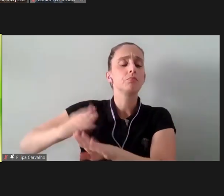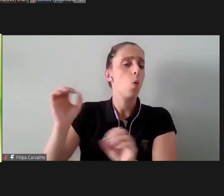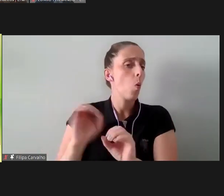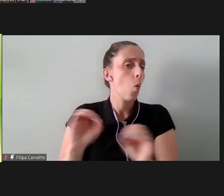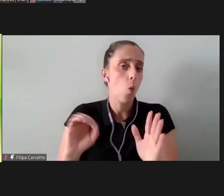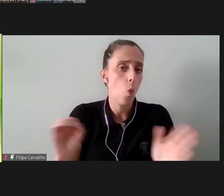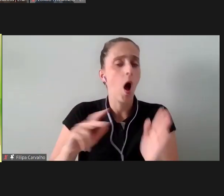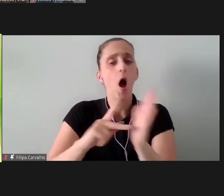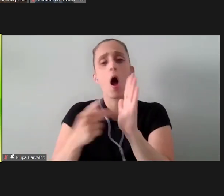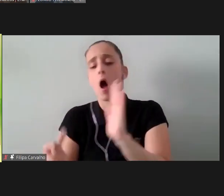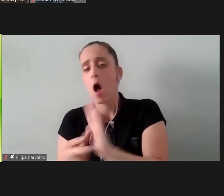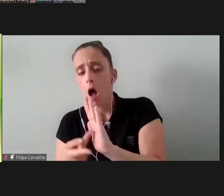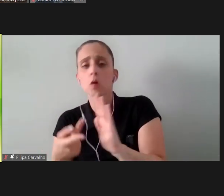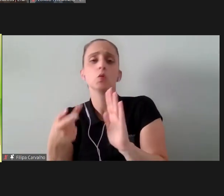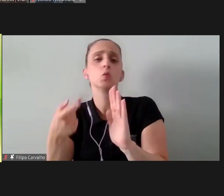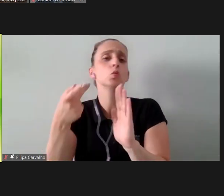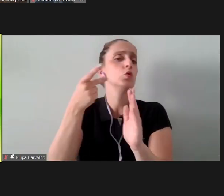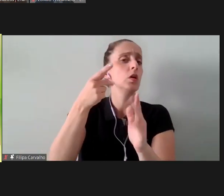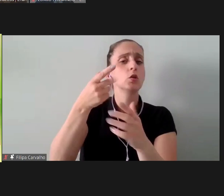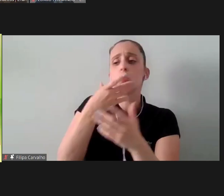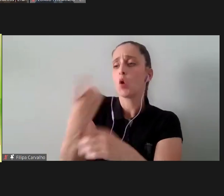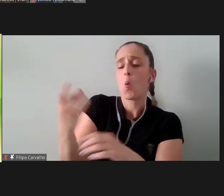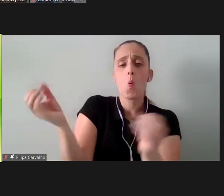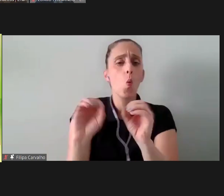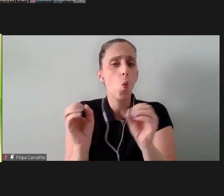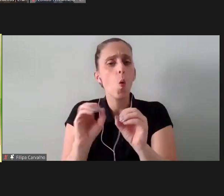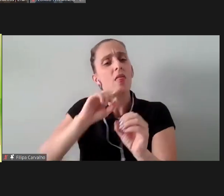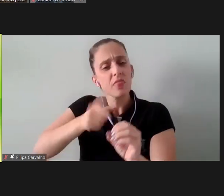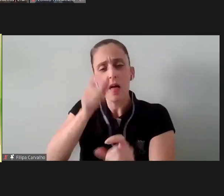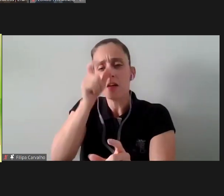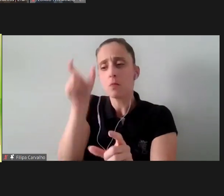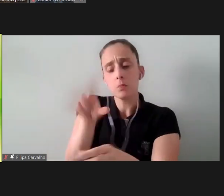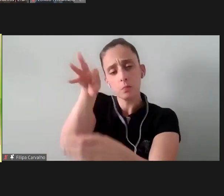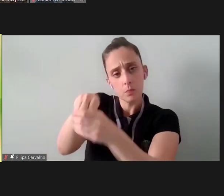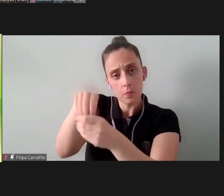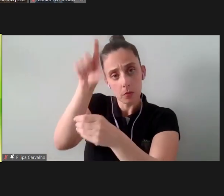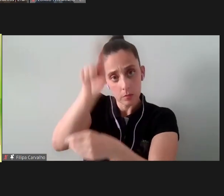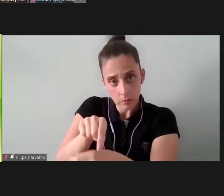Ou seja, o capital humano é determinante que vai